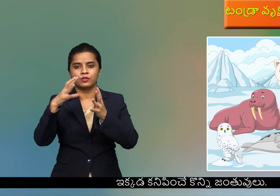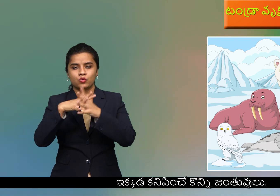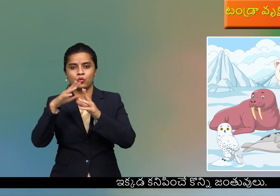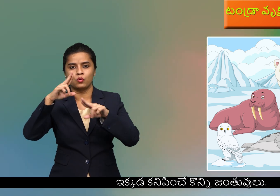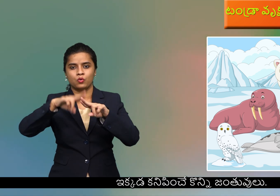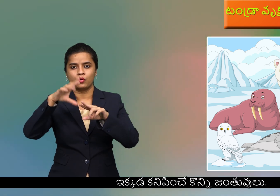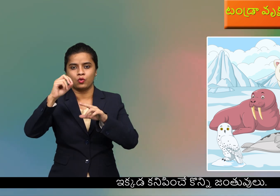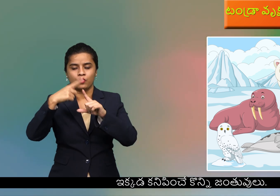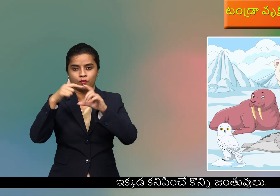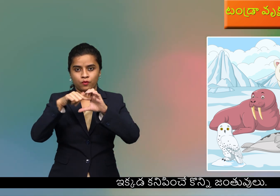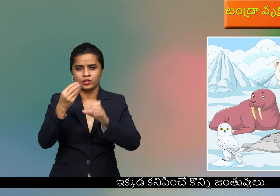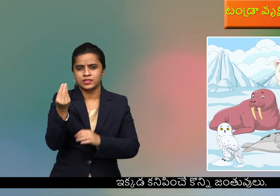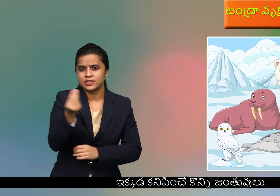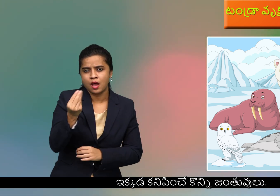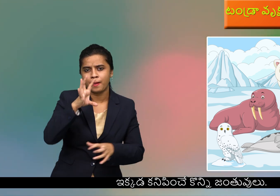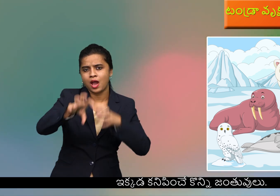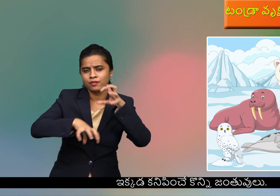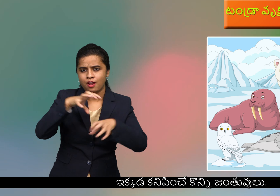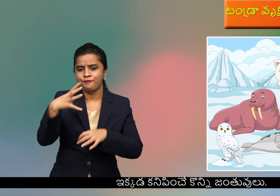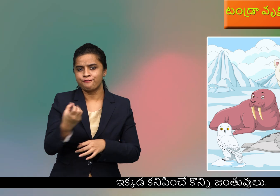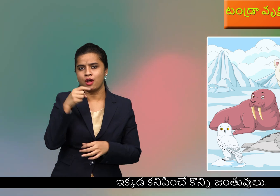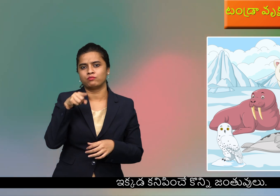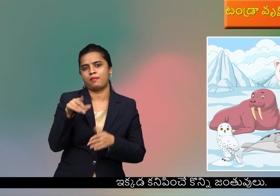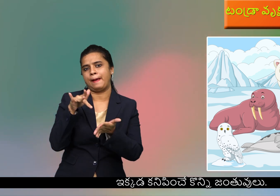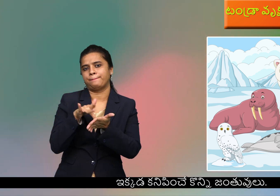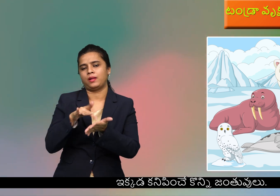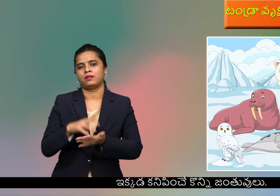ఇక్కడ కనిపించే కొన్ని జంతువులు.